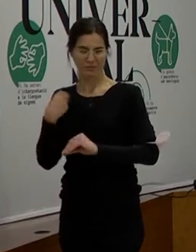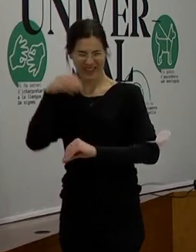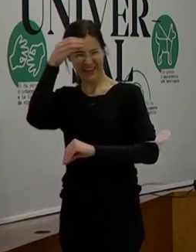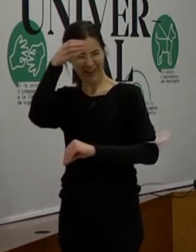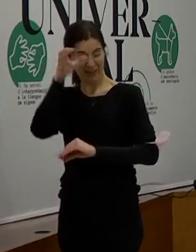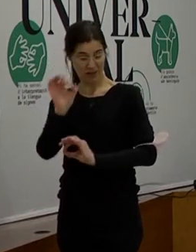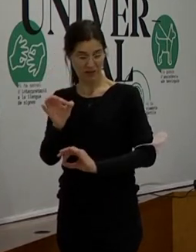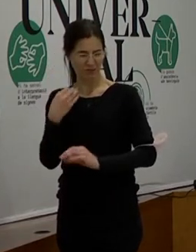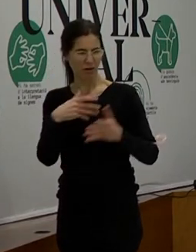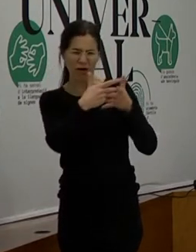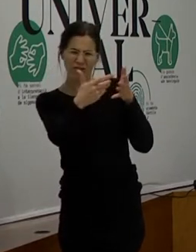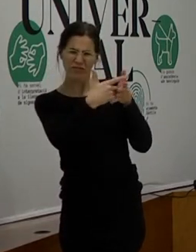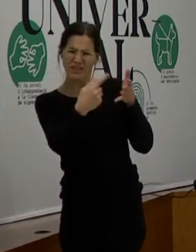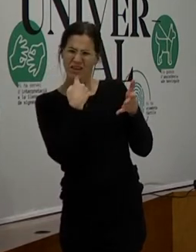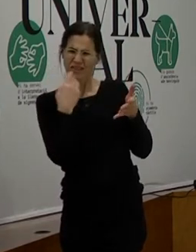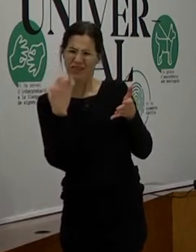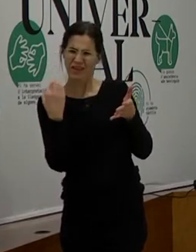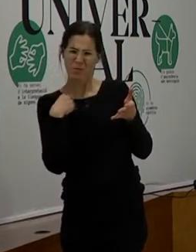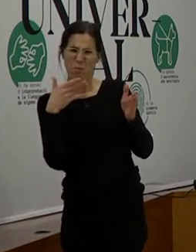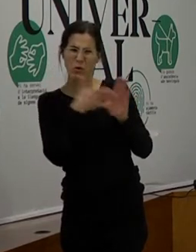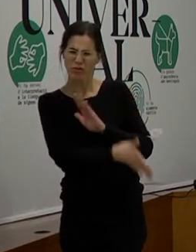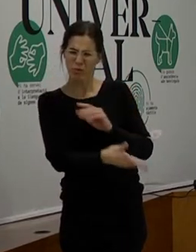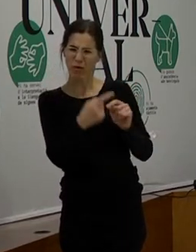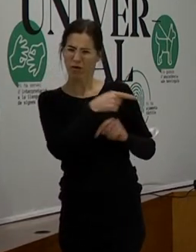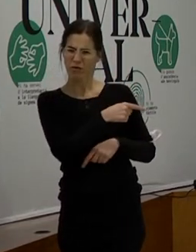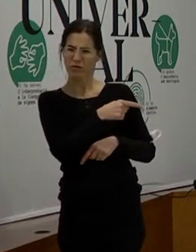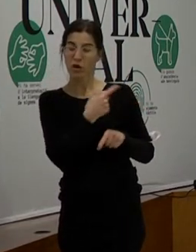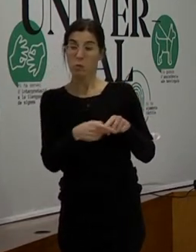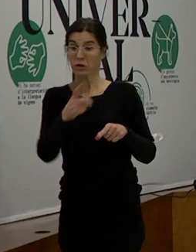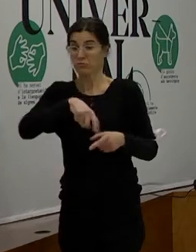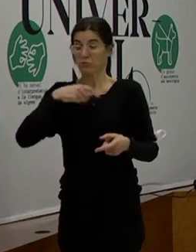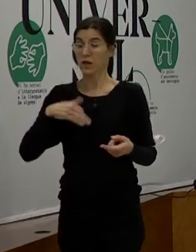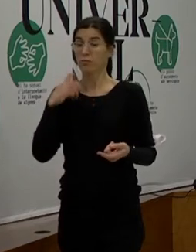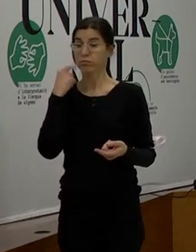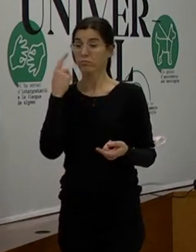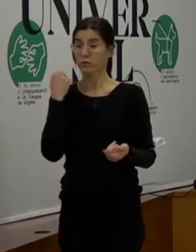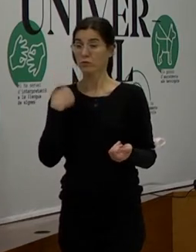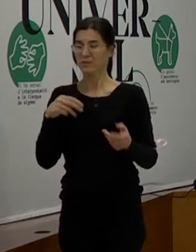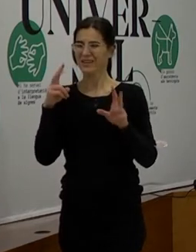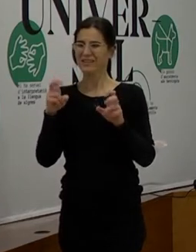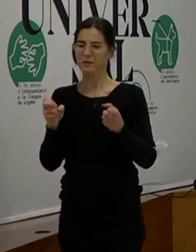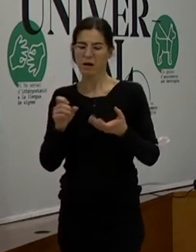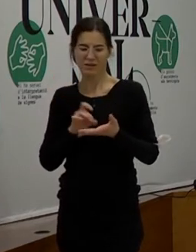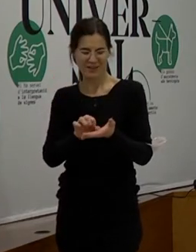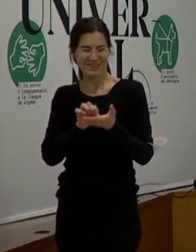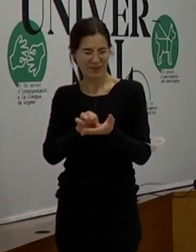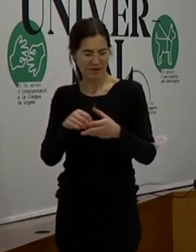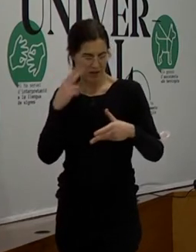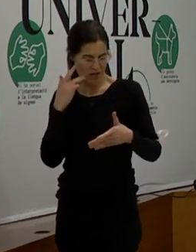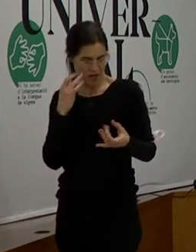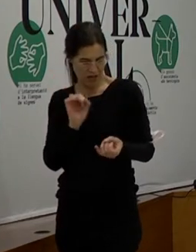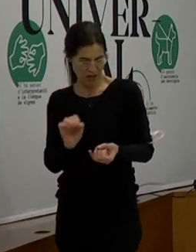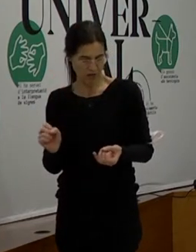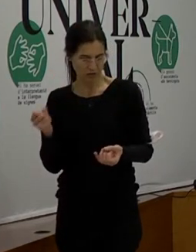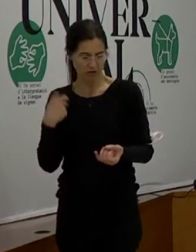Per què tenim aquesta frase amb aquesta diapo? I tenim aquesta frase perquè nosaltres estem acostumats amb el tema dels serveis higiènics. Amb els